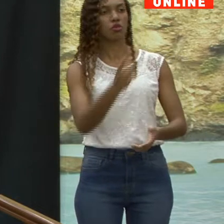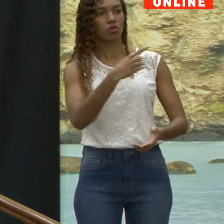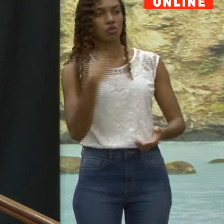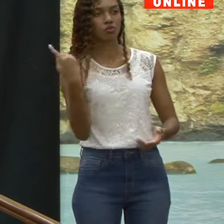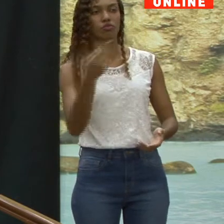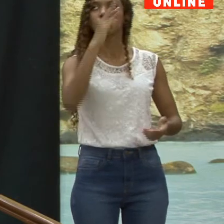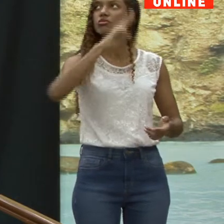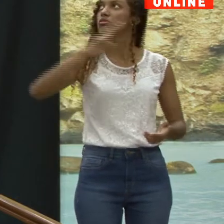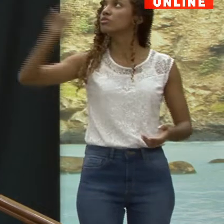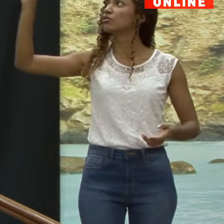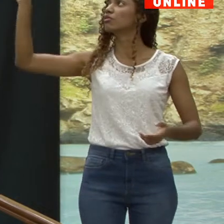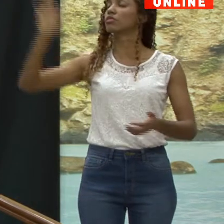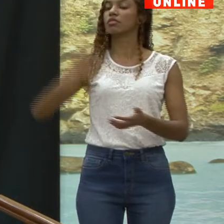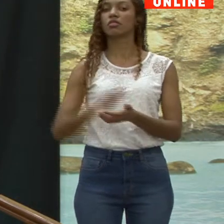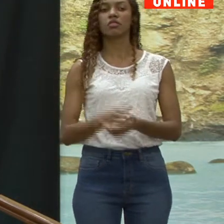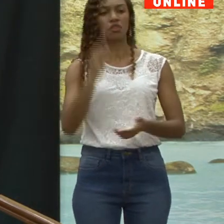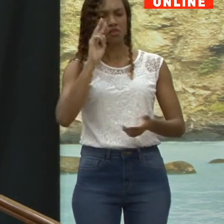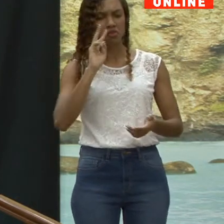Agora vejam só,